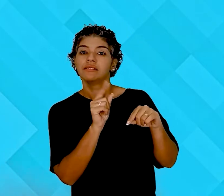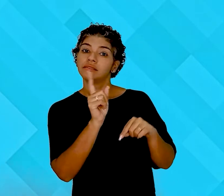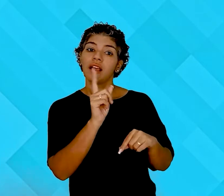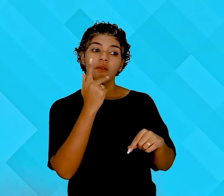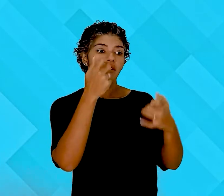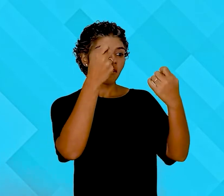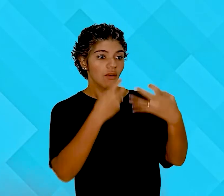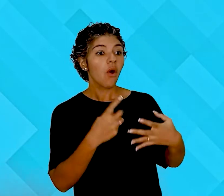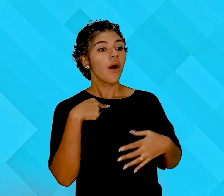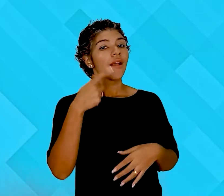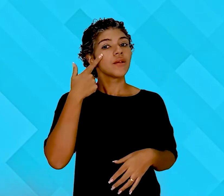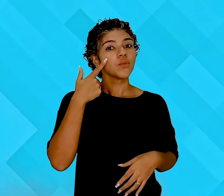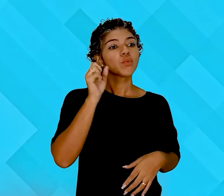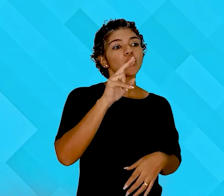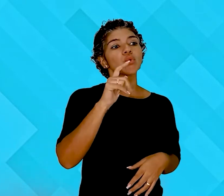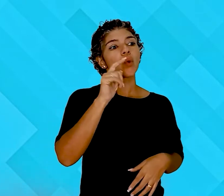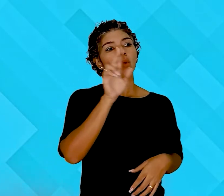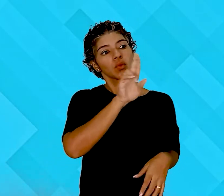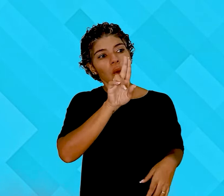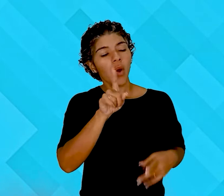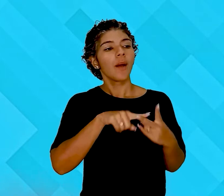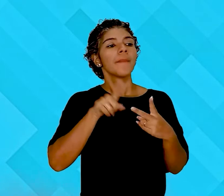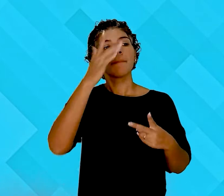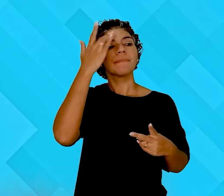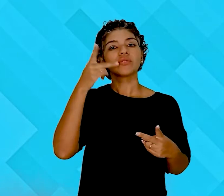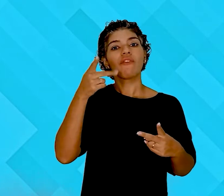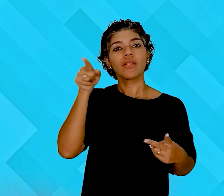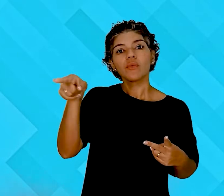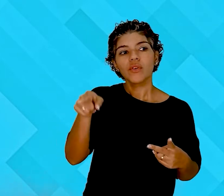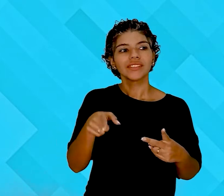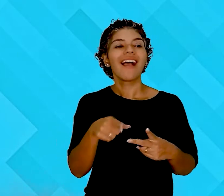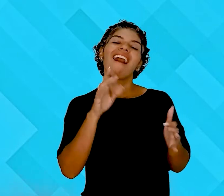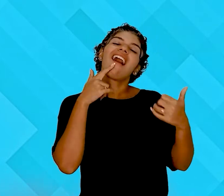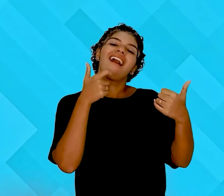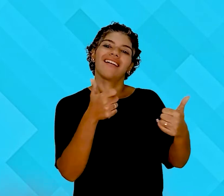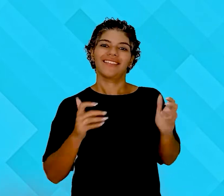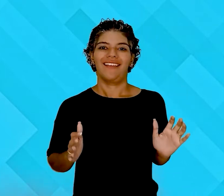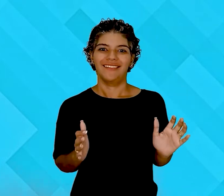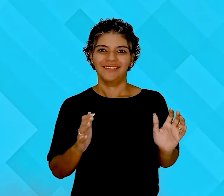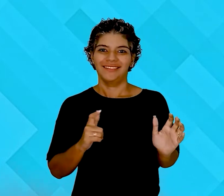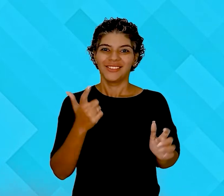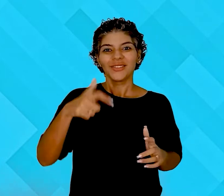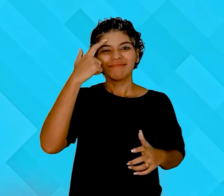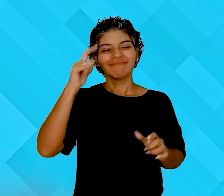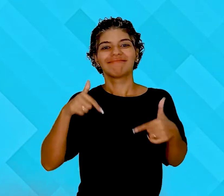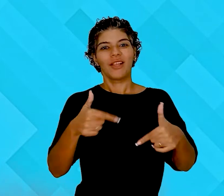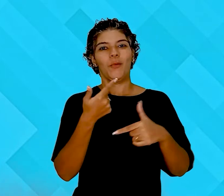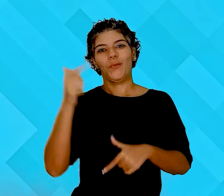né? Cada um de nós, a gente reage de outro jeito. Então, sim, tentar conversar com aquela pessoa, por que ela é por que é interessante